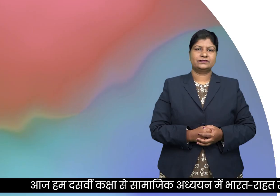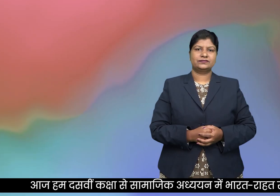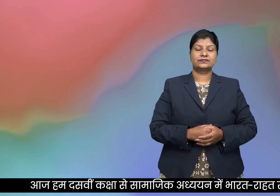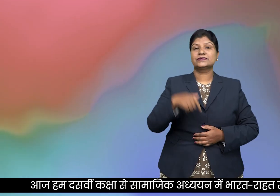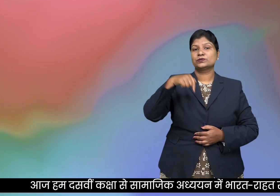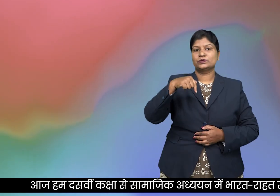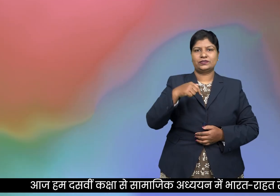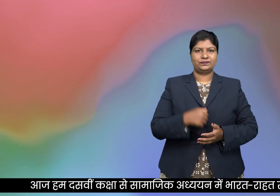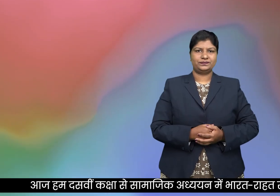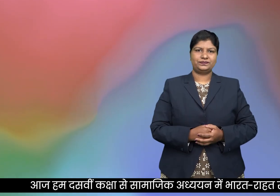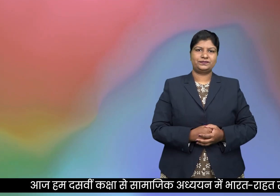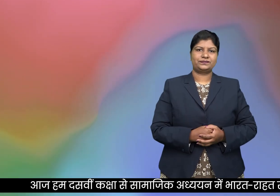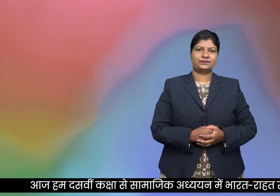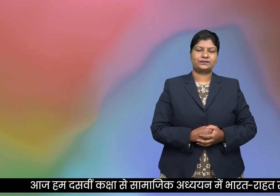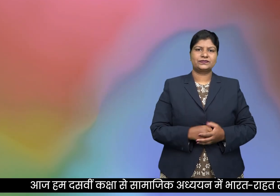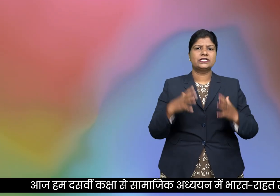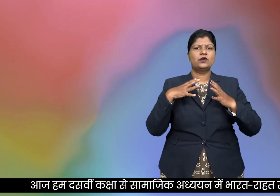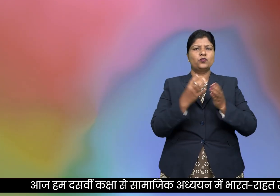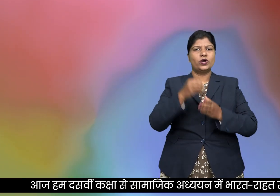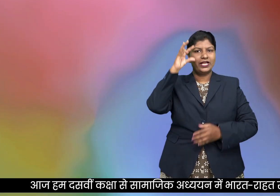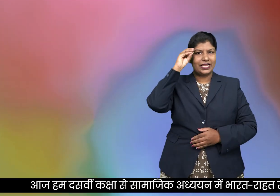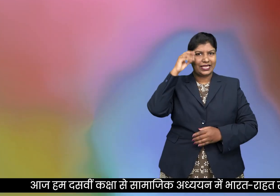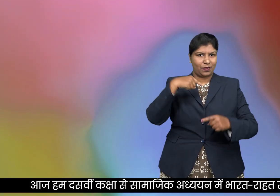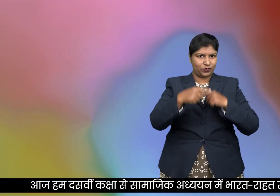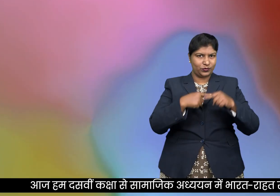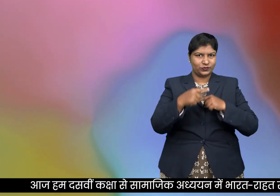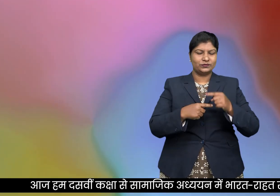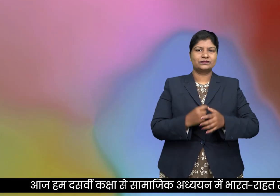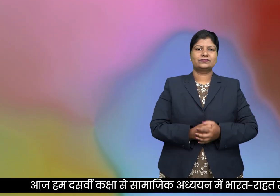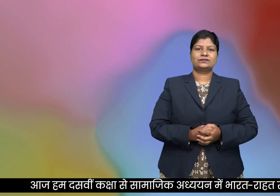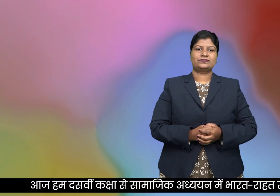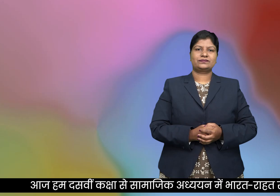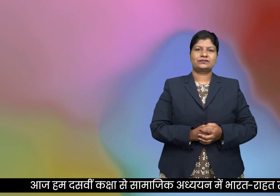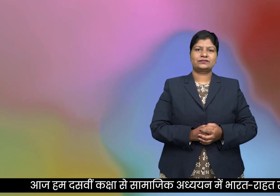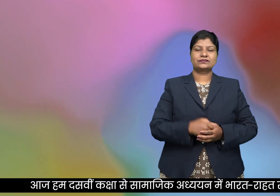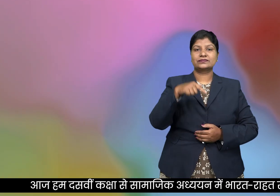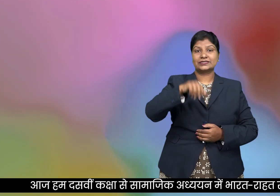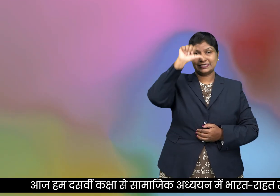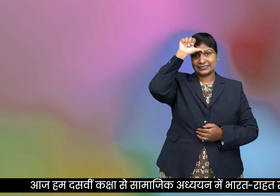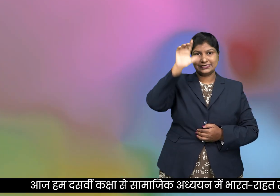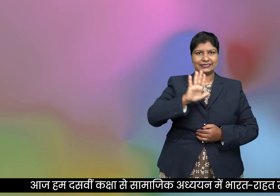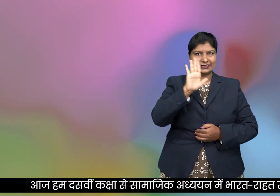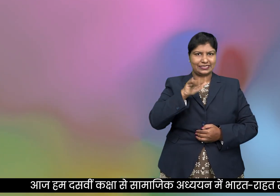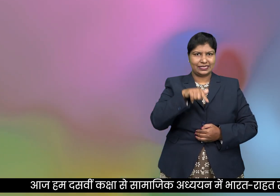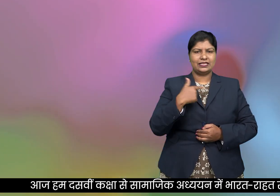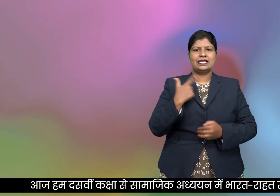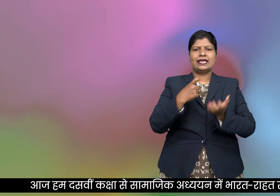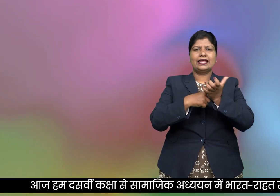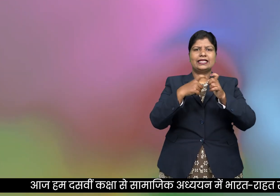आज हम 10वीं कक्षा के सामाजिक अध्ययन में भारत राहत सुविधाओं के बारे में जानेंगे।